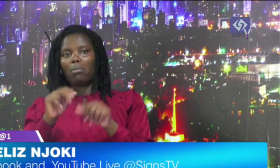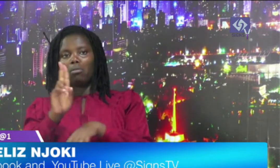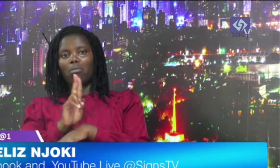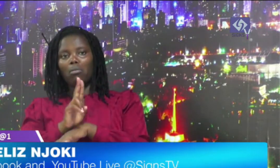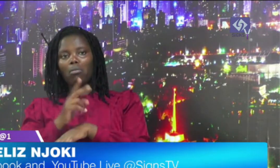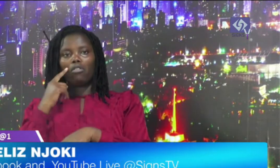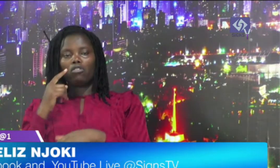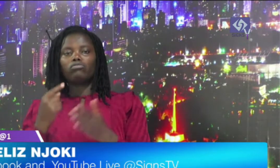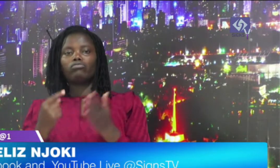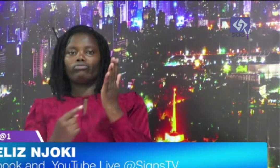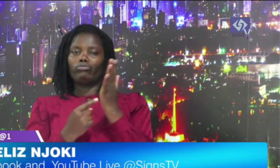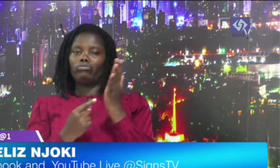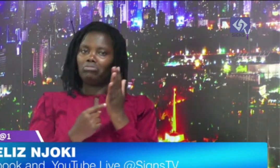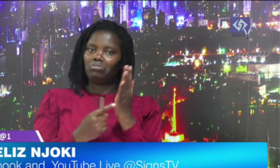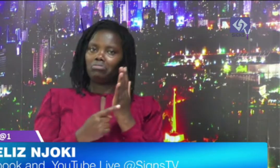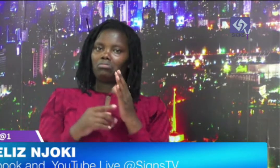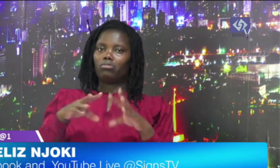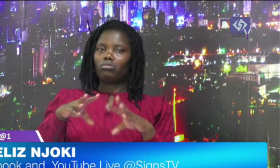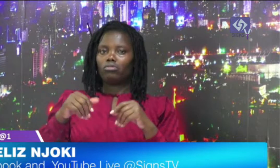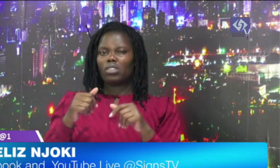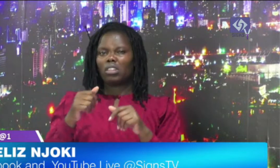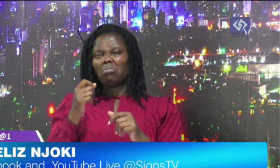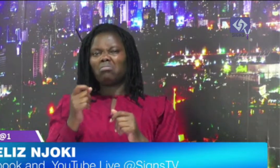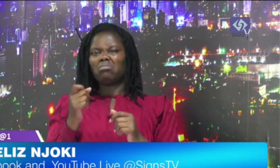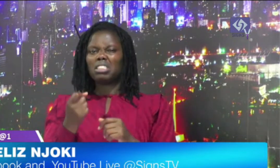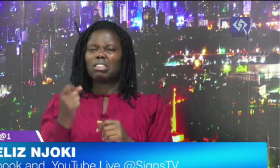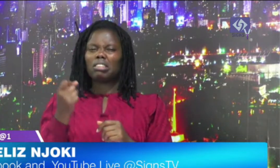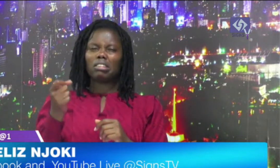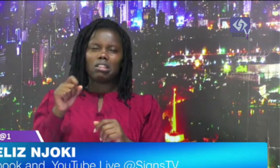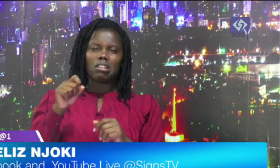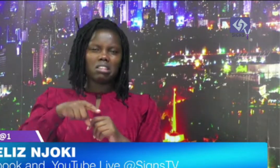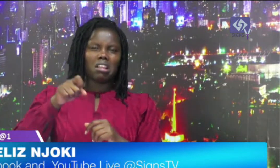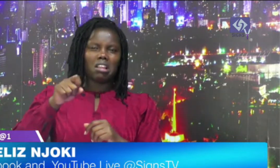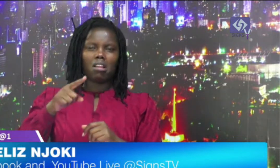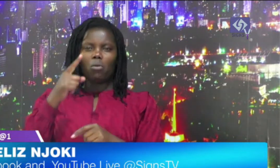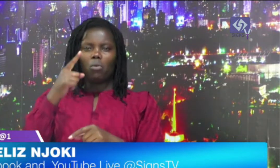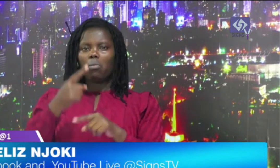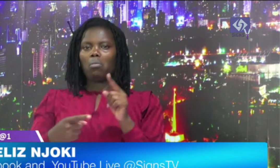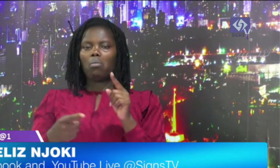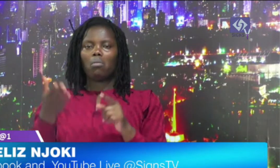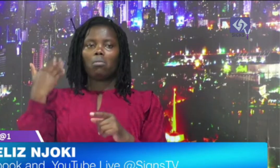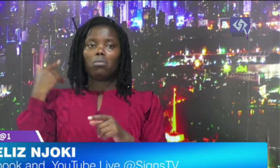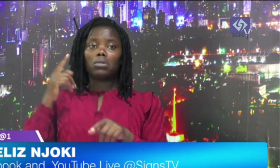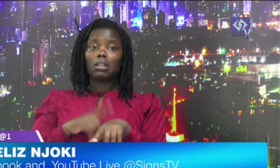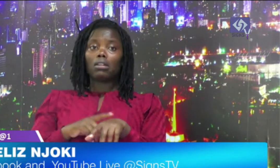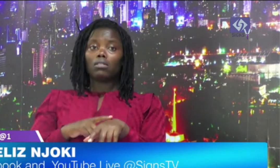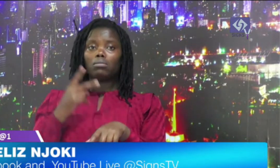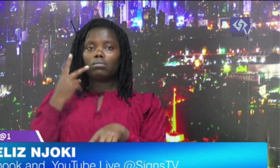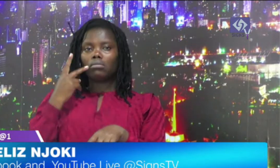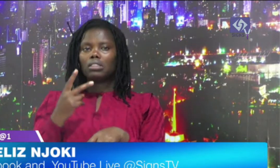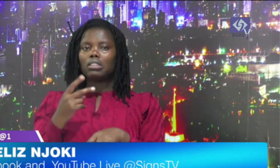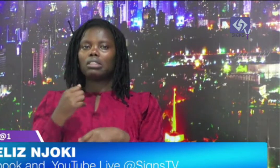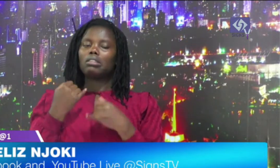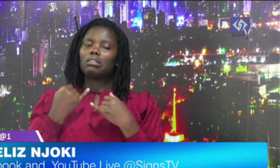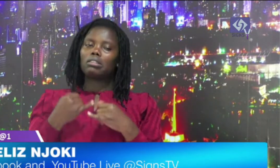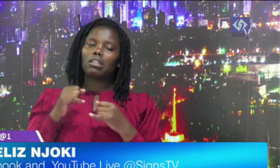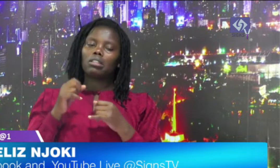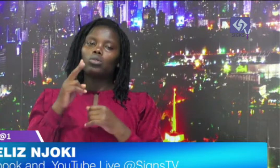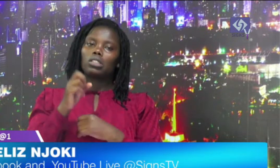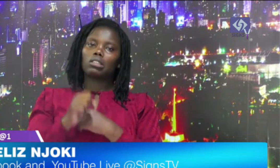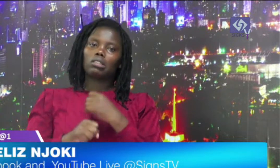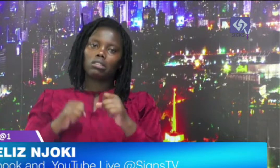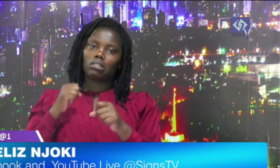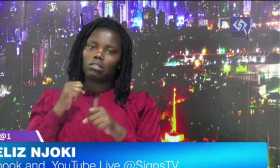Kenya approved the use of biotech cotton seeds 1 year ago after nearly 2 decades of